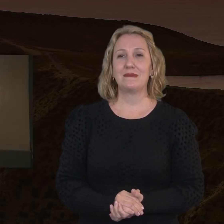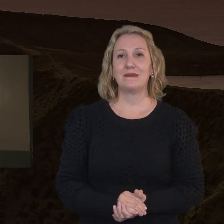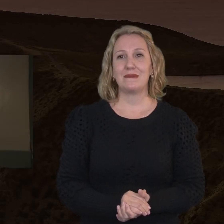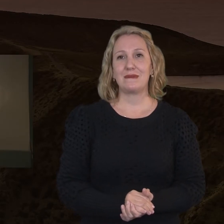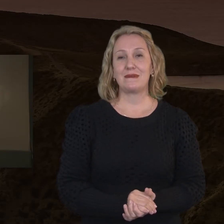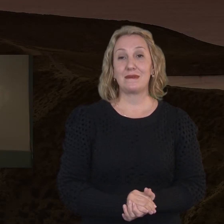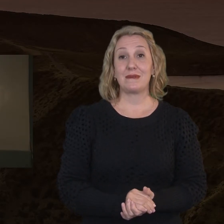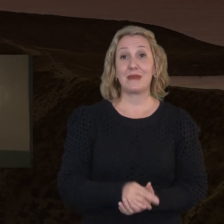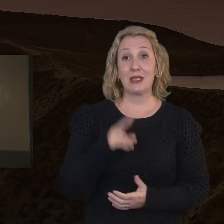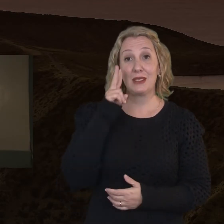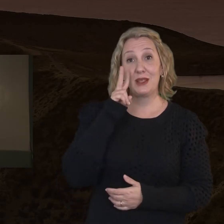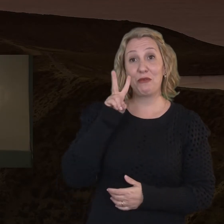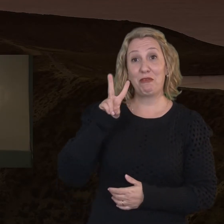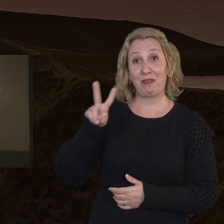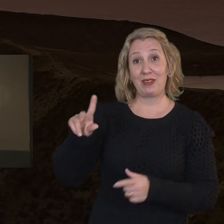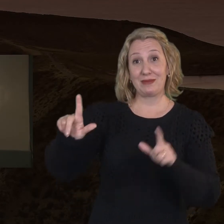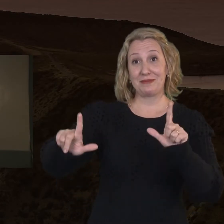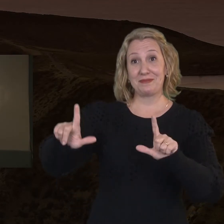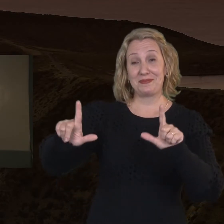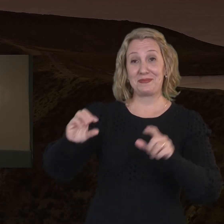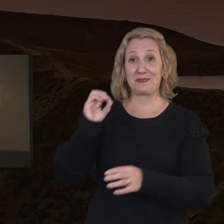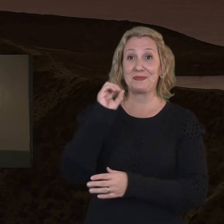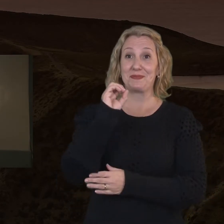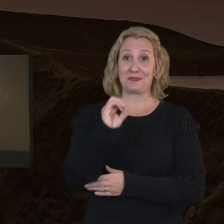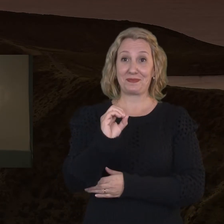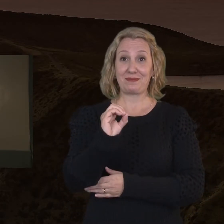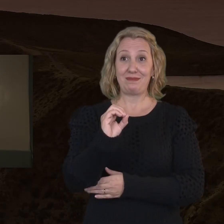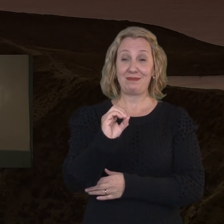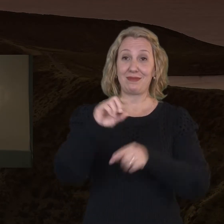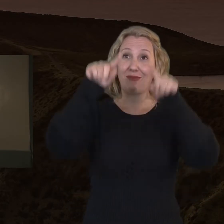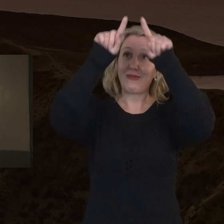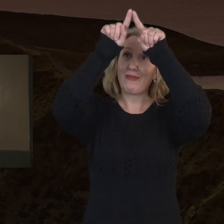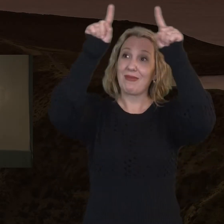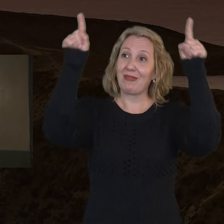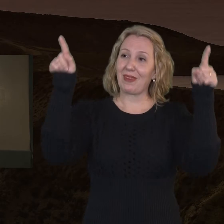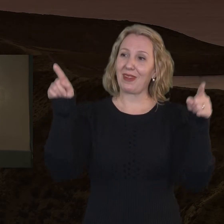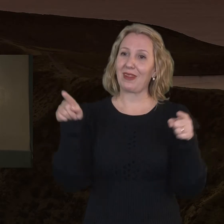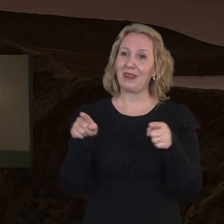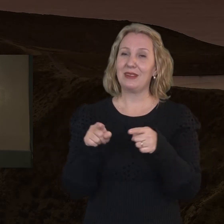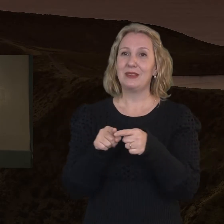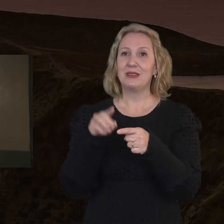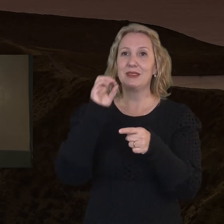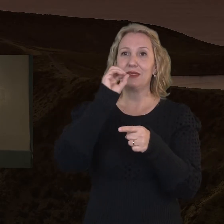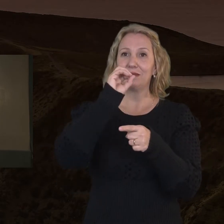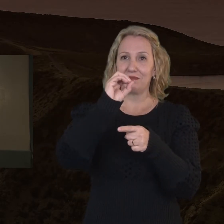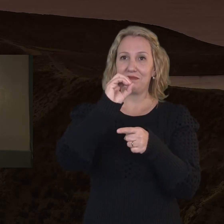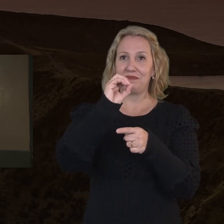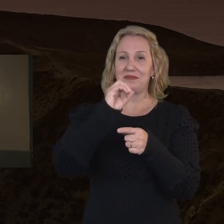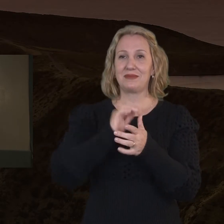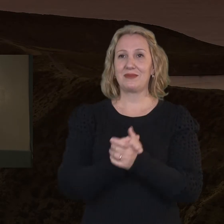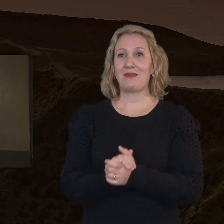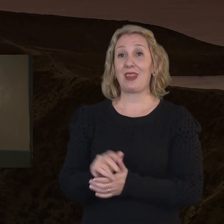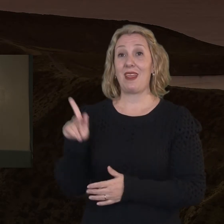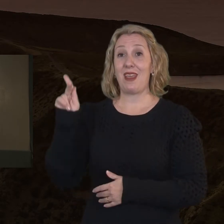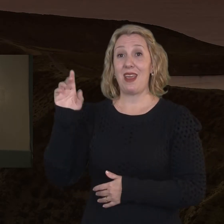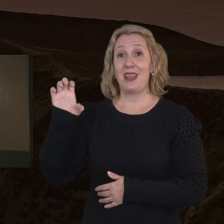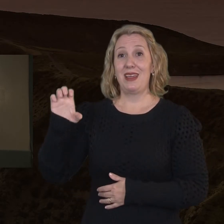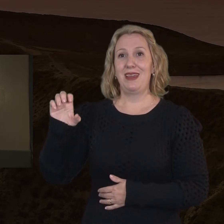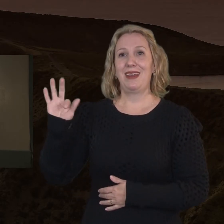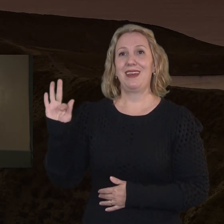meio no meio e isso é o alan que fazer é